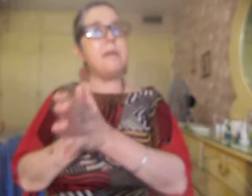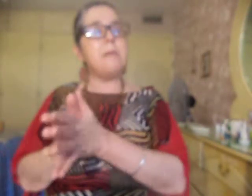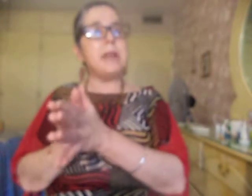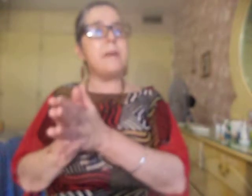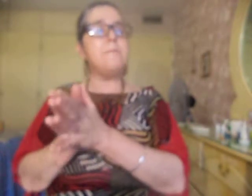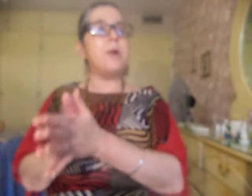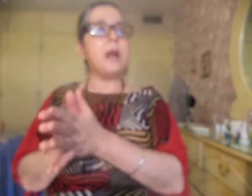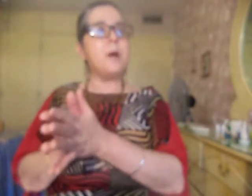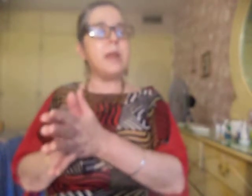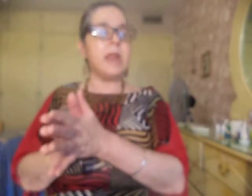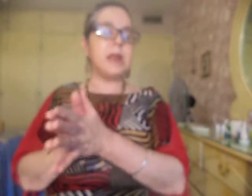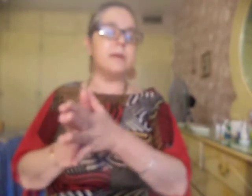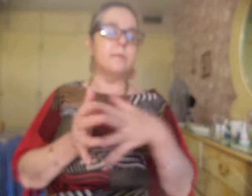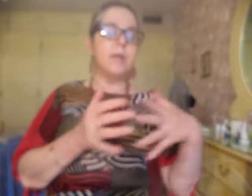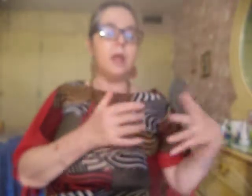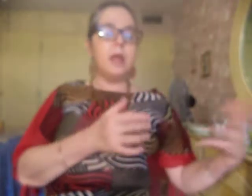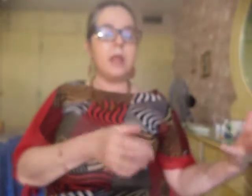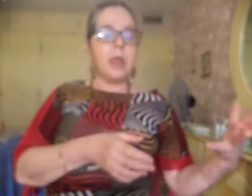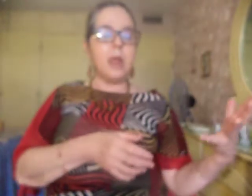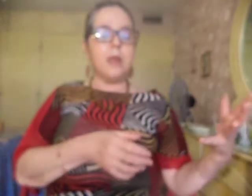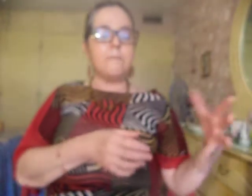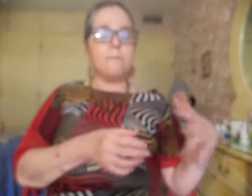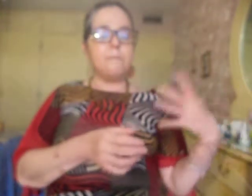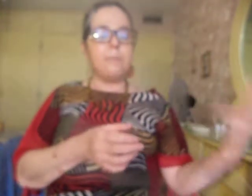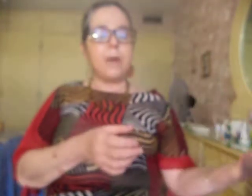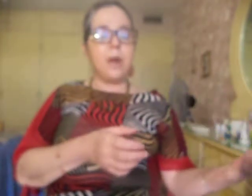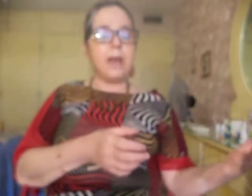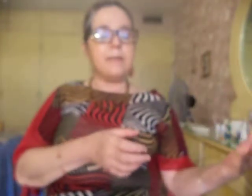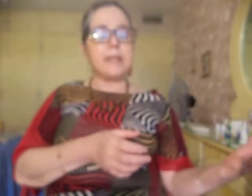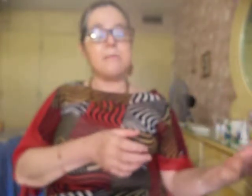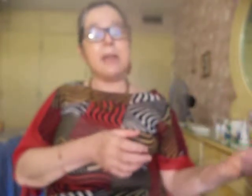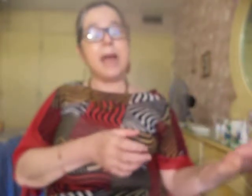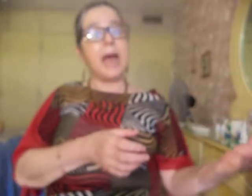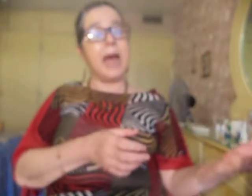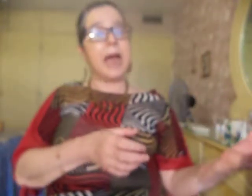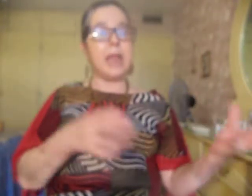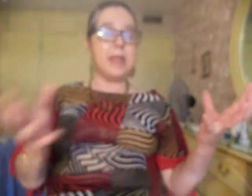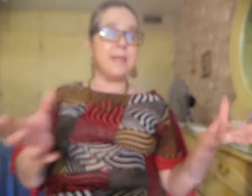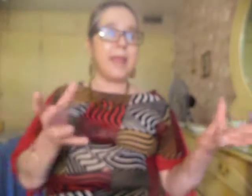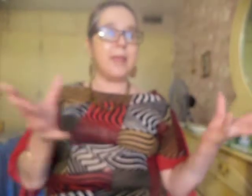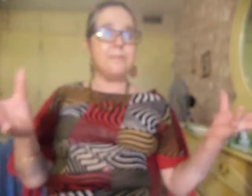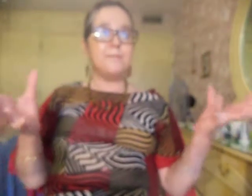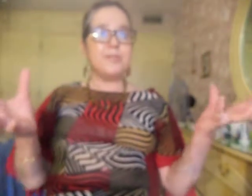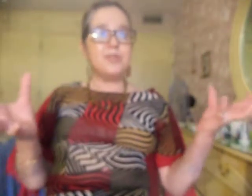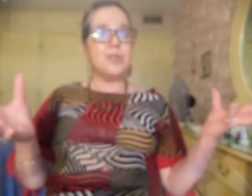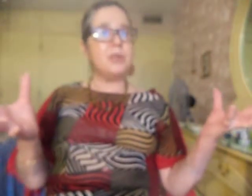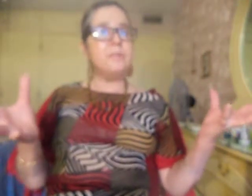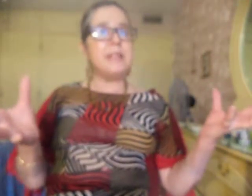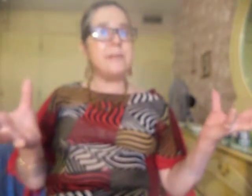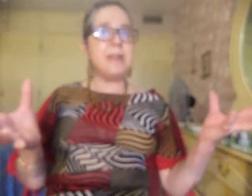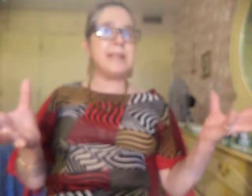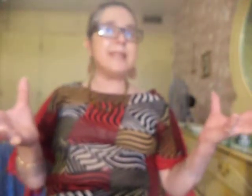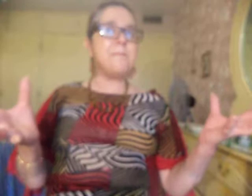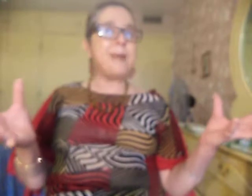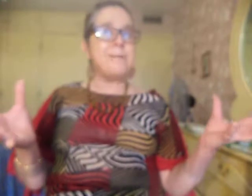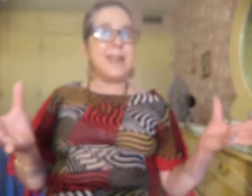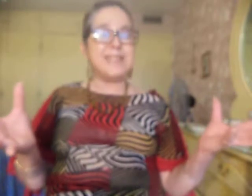elimina por la orina, pero la vitamina A y D son vitaminas que permanecen